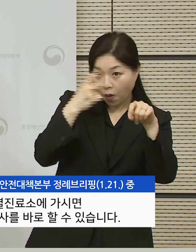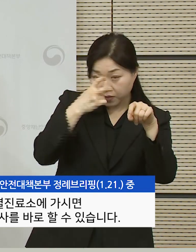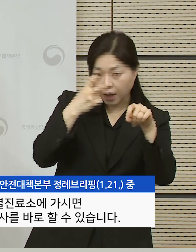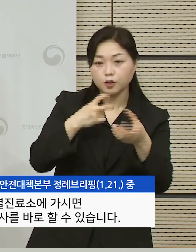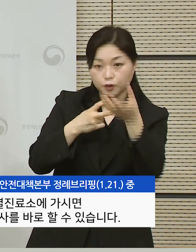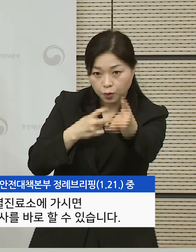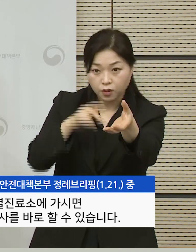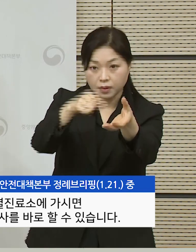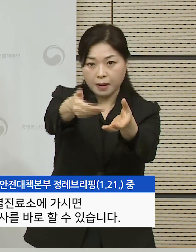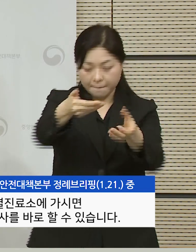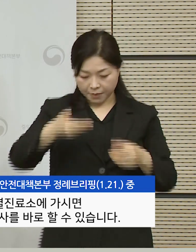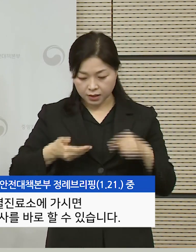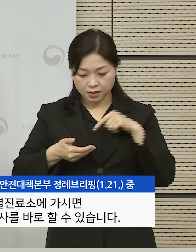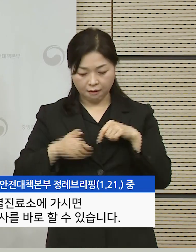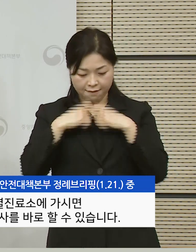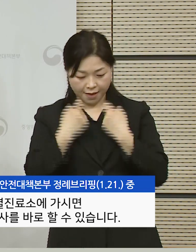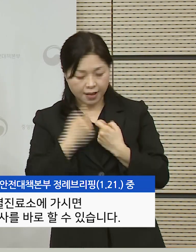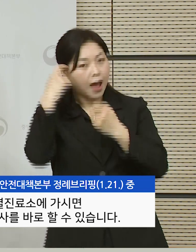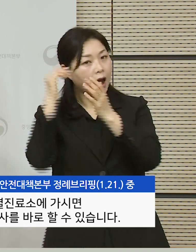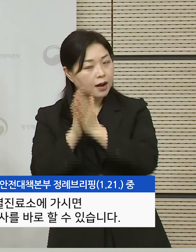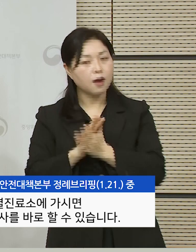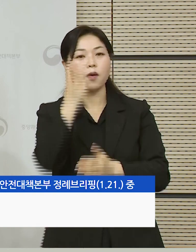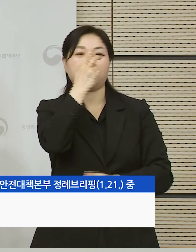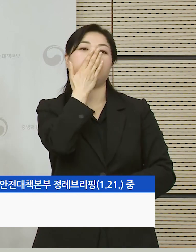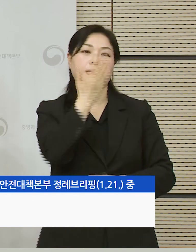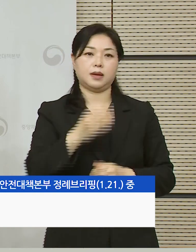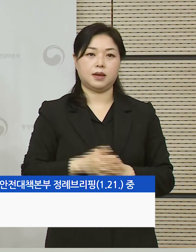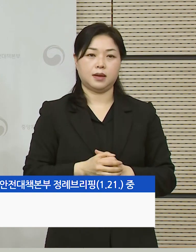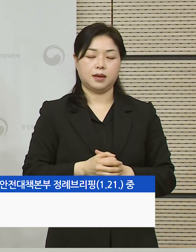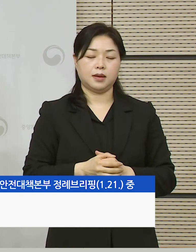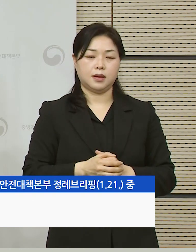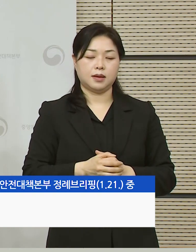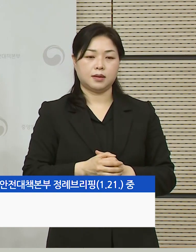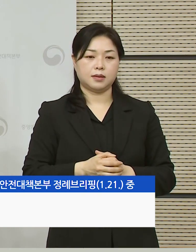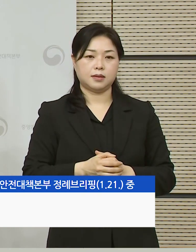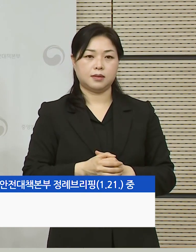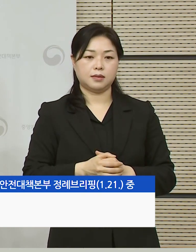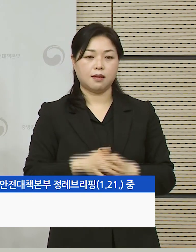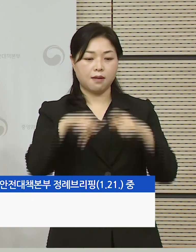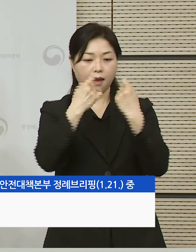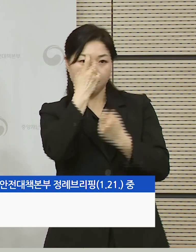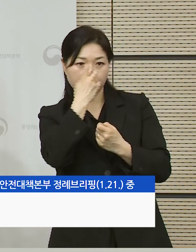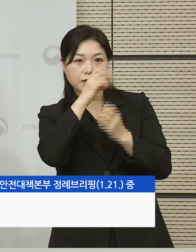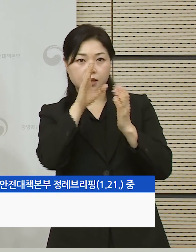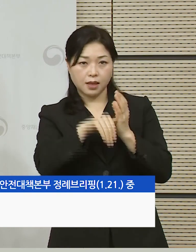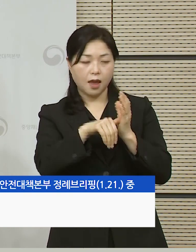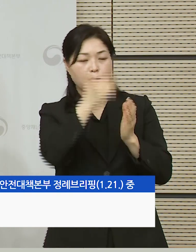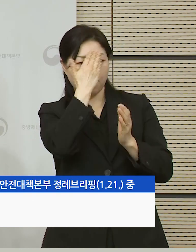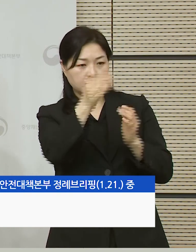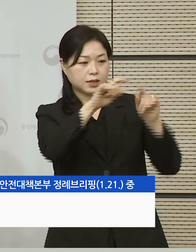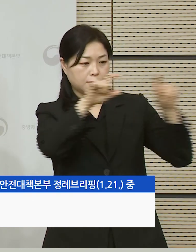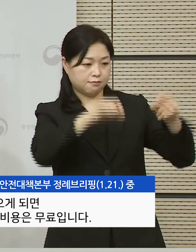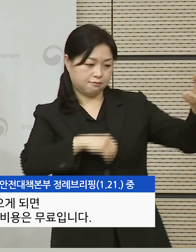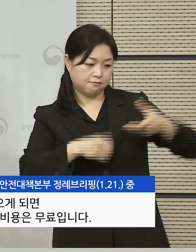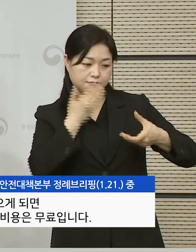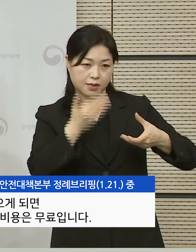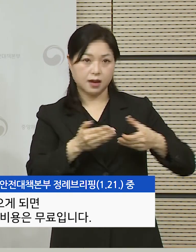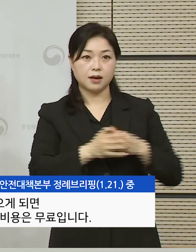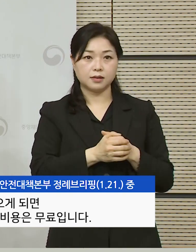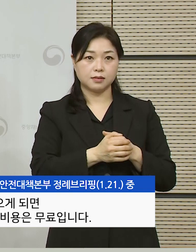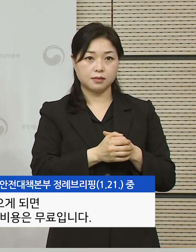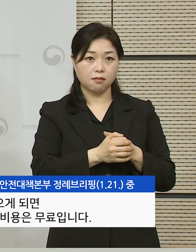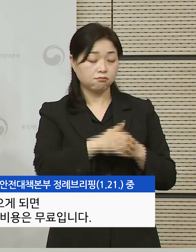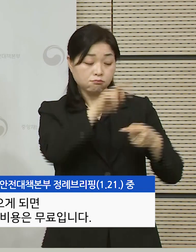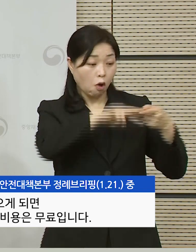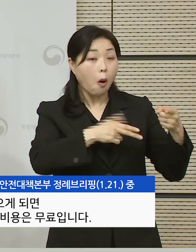현장에서 이렇게 받고 검사를 할 수 있습니다. 이럴 경우에는 무료로 검사 키트가 제공이 됩니다. 음성이